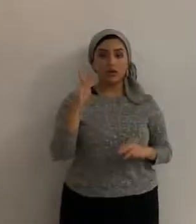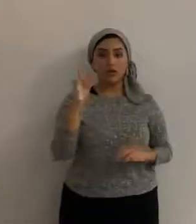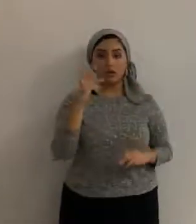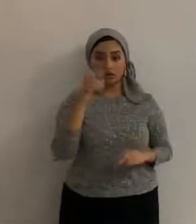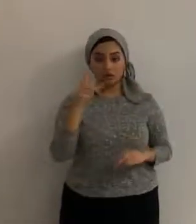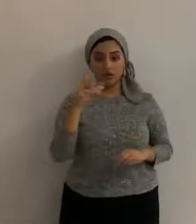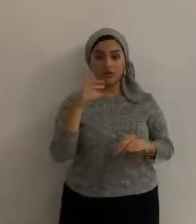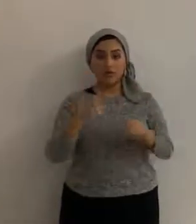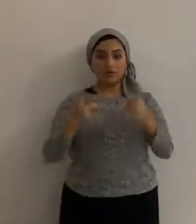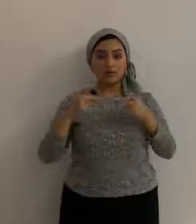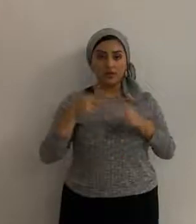explanada.